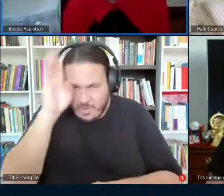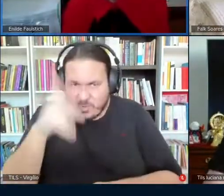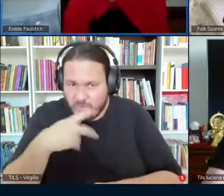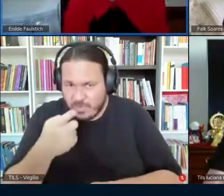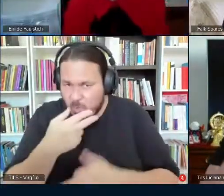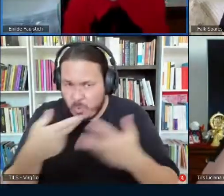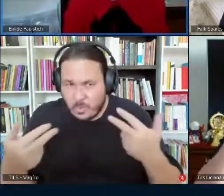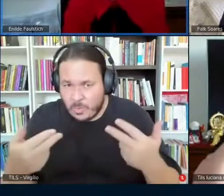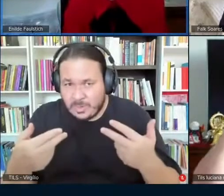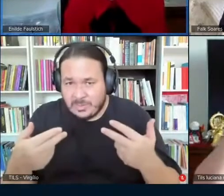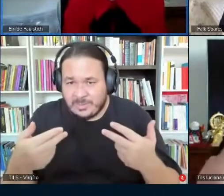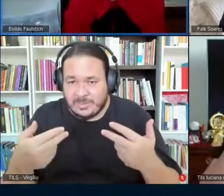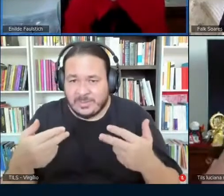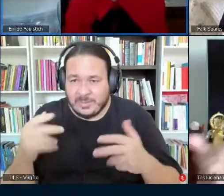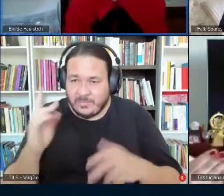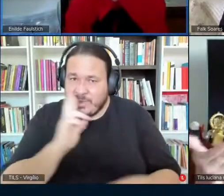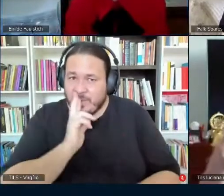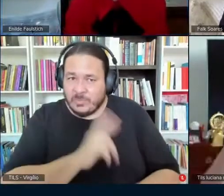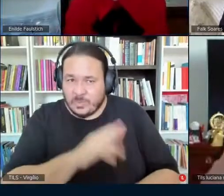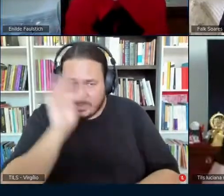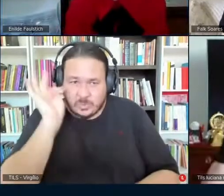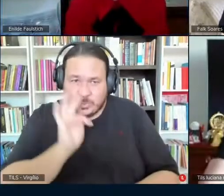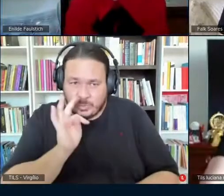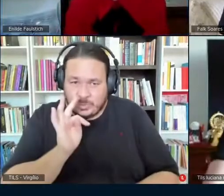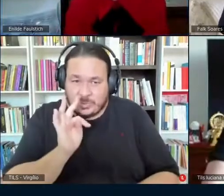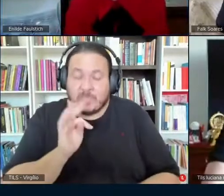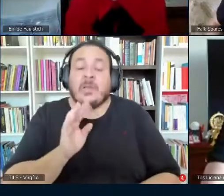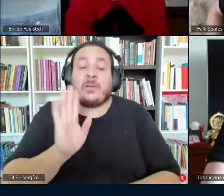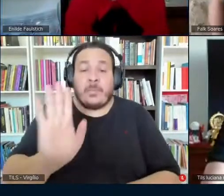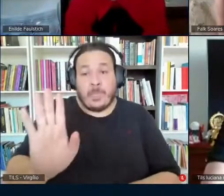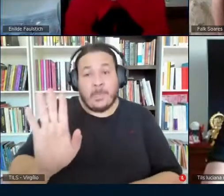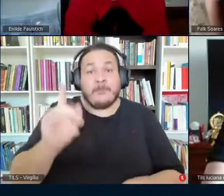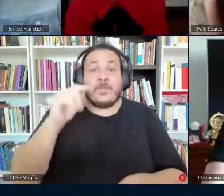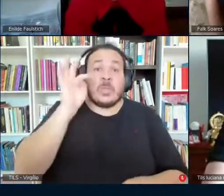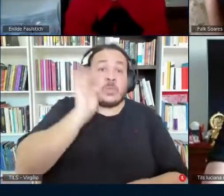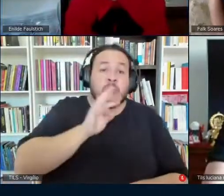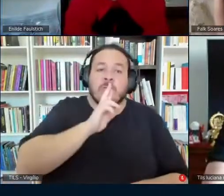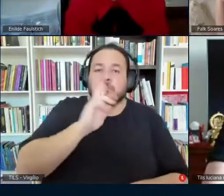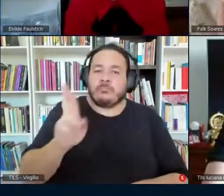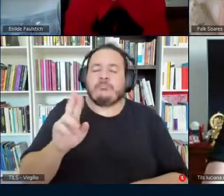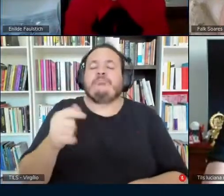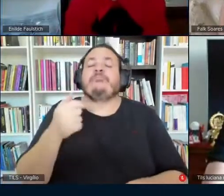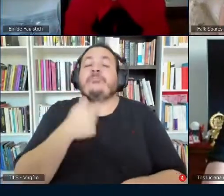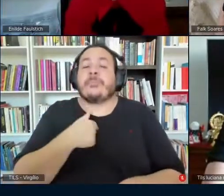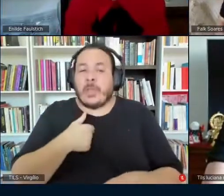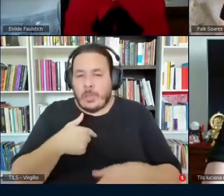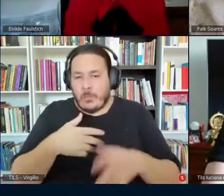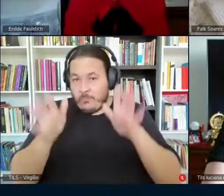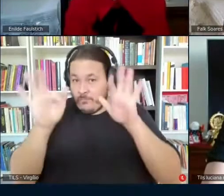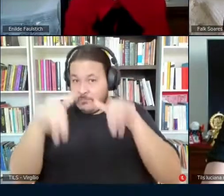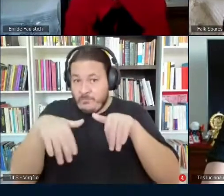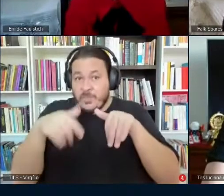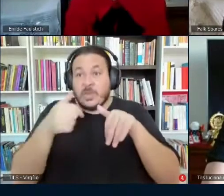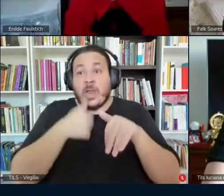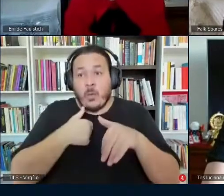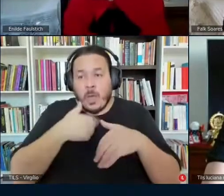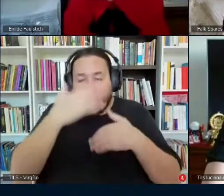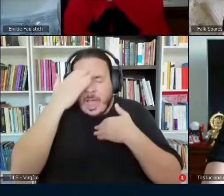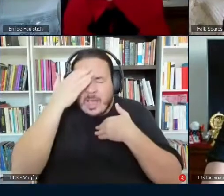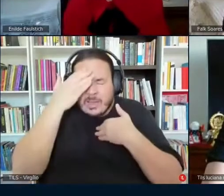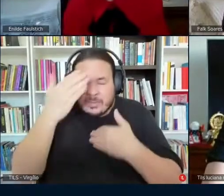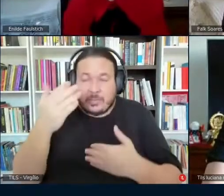Falk? Para Tuxi? Eu só finalizo agradecendo o professor Falk pelo